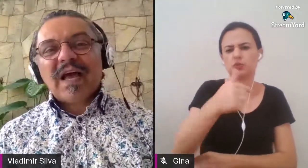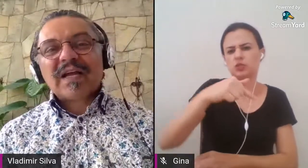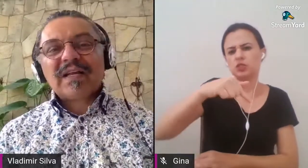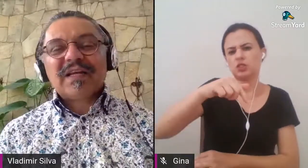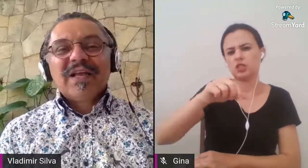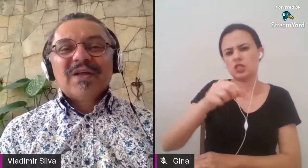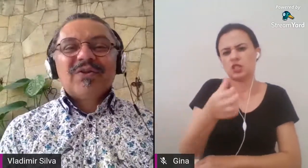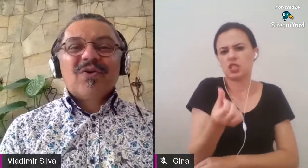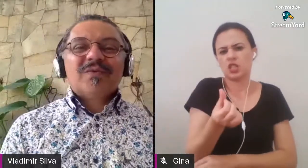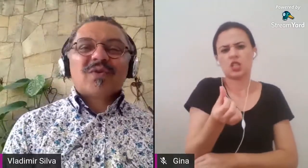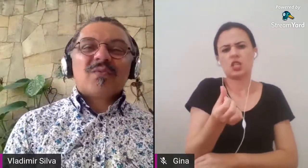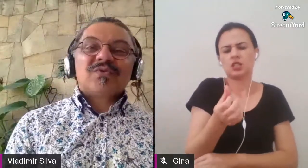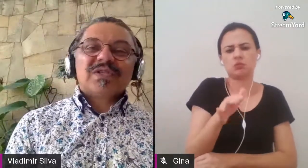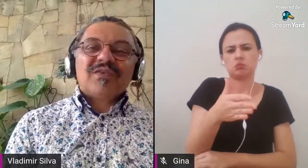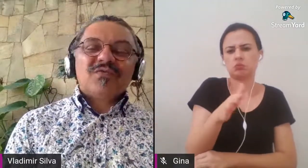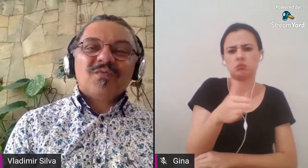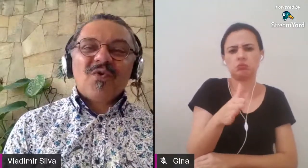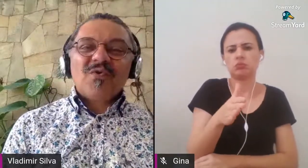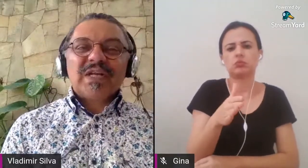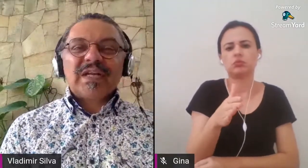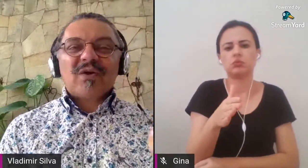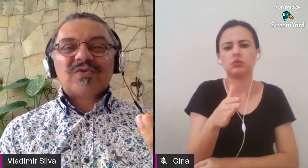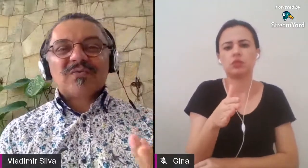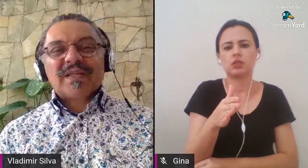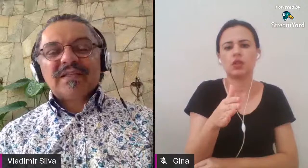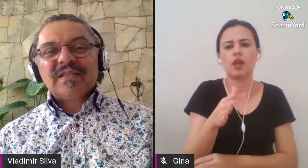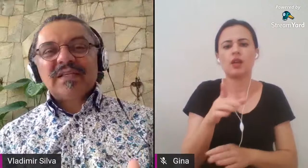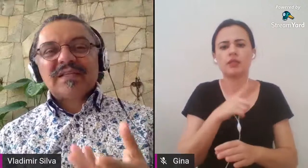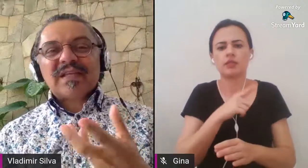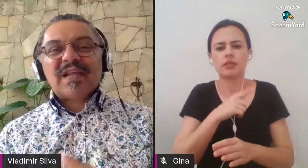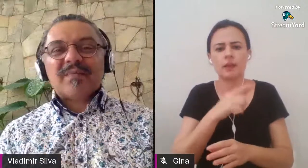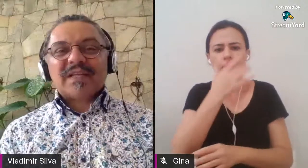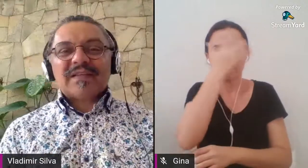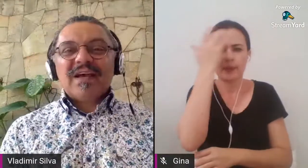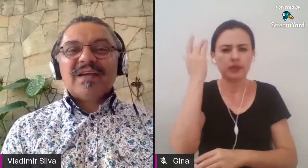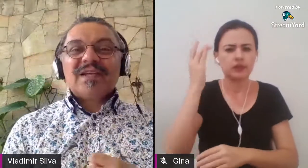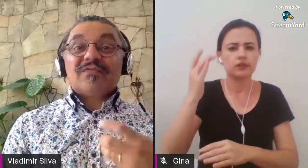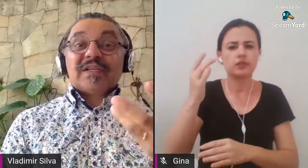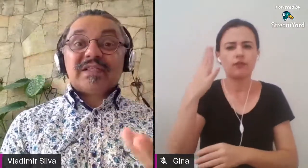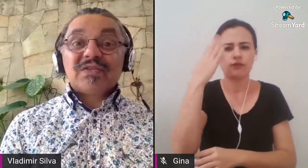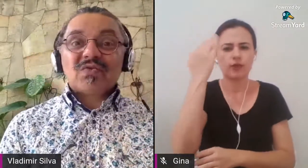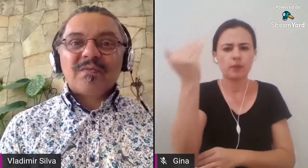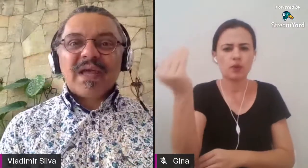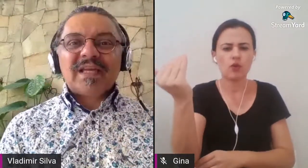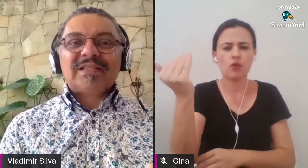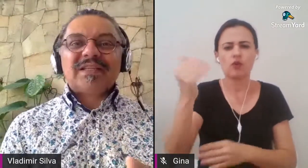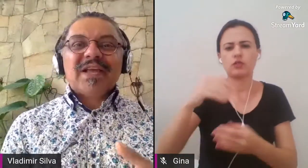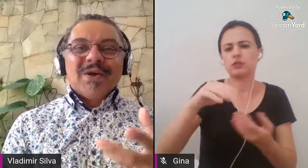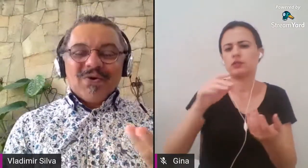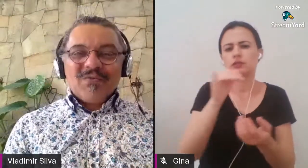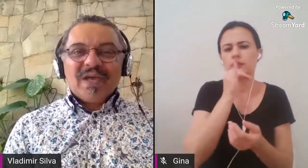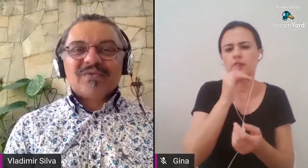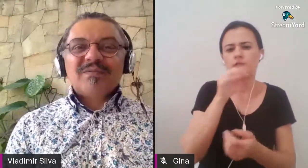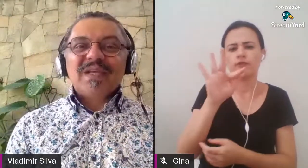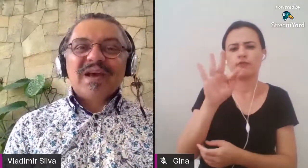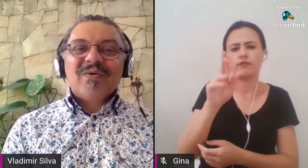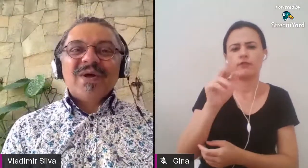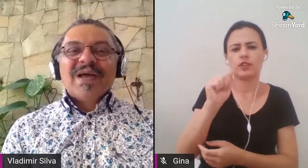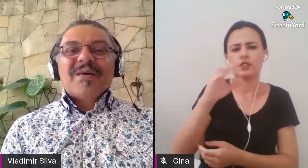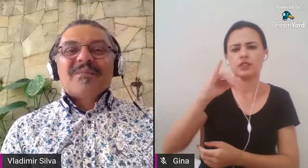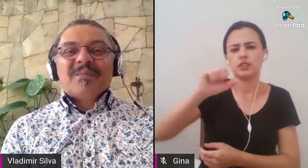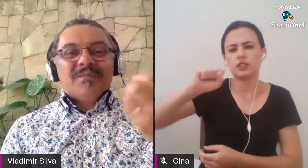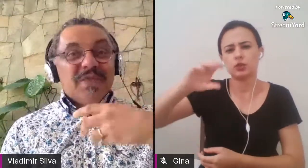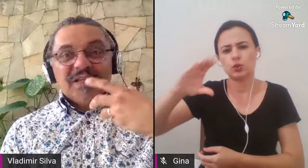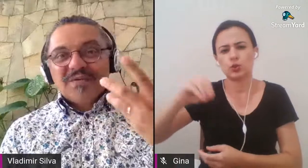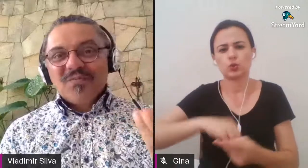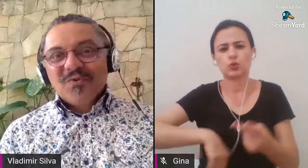como Eneida Agra, nomes como Gustavo Moura, Nelson Matias, Célia Bretânia, Francisco Metri, Romero